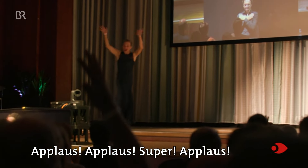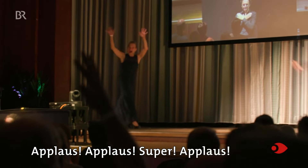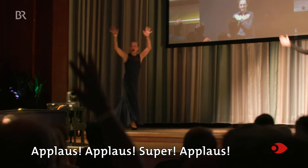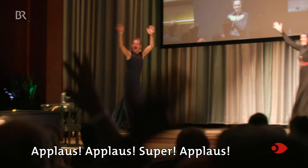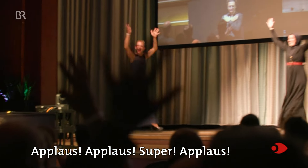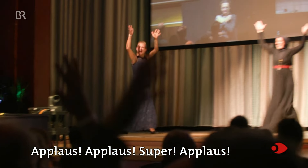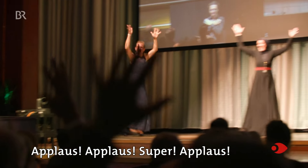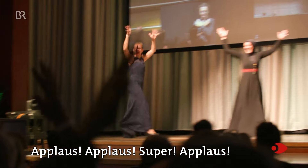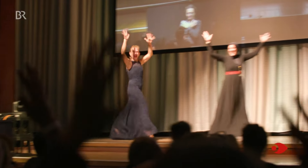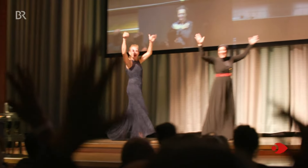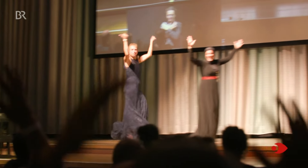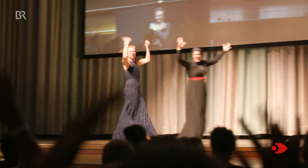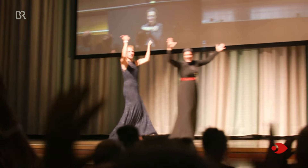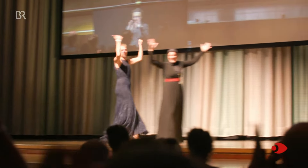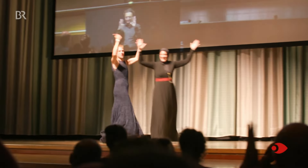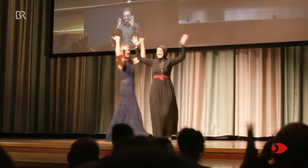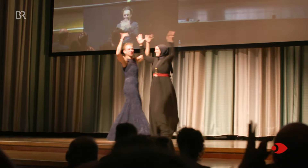Applaus!